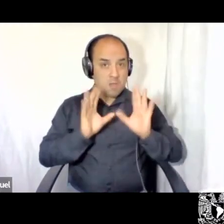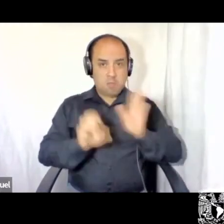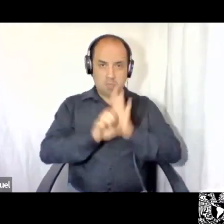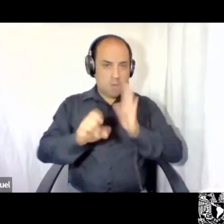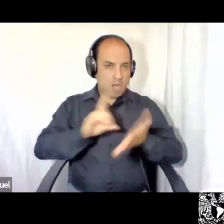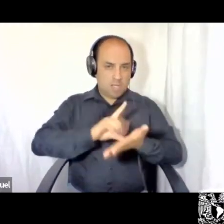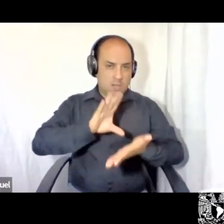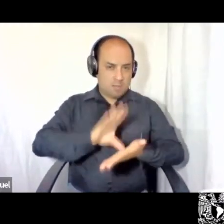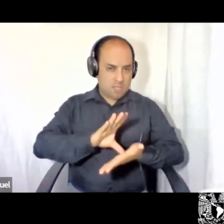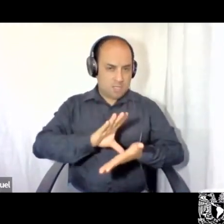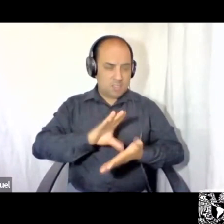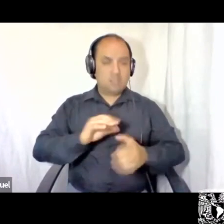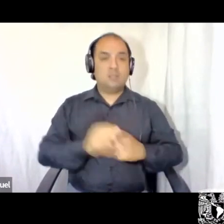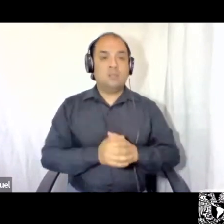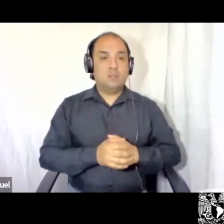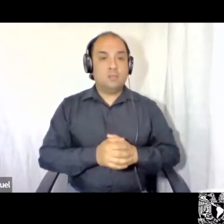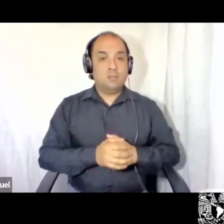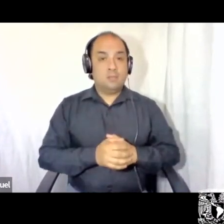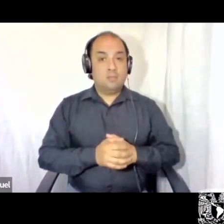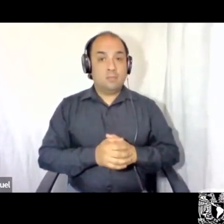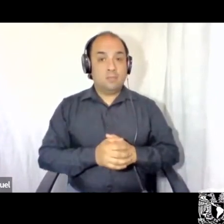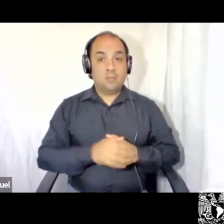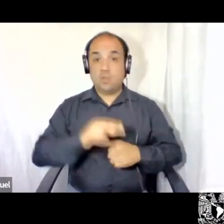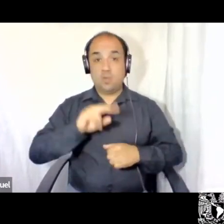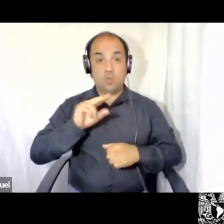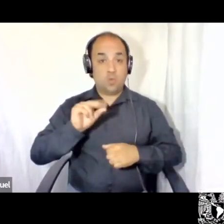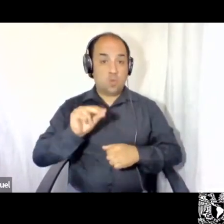discapacidad, conocer el buen disca,